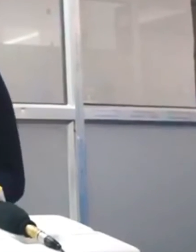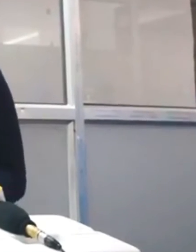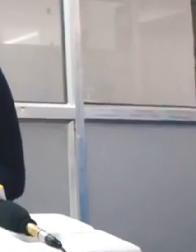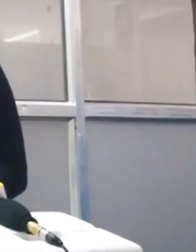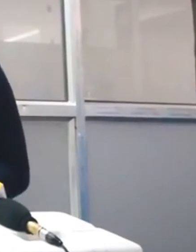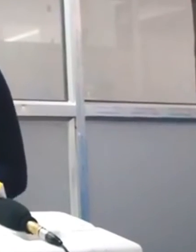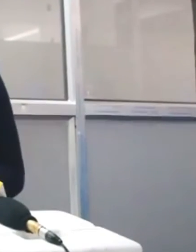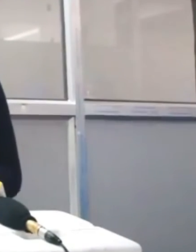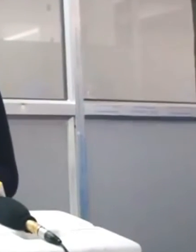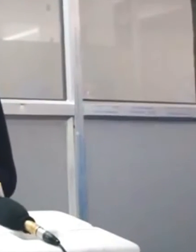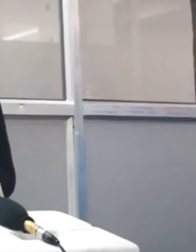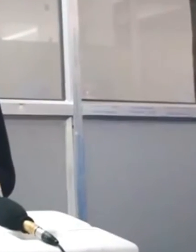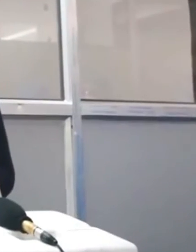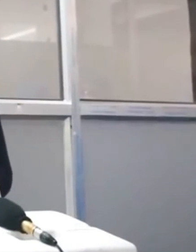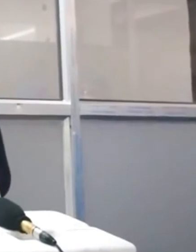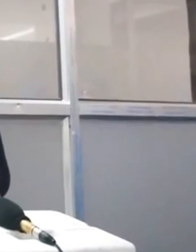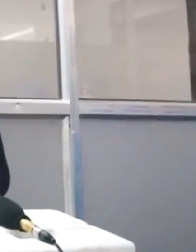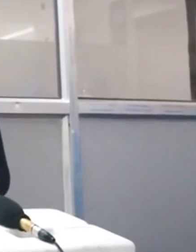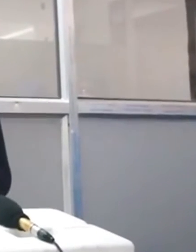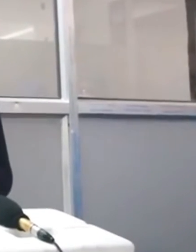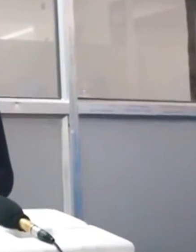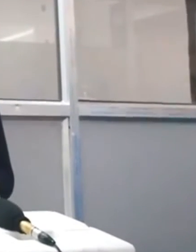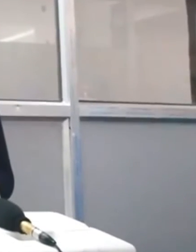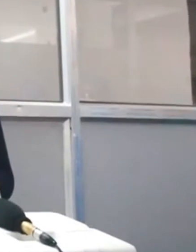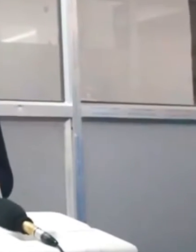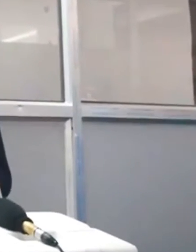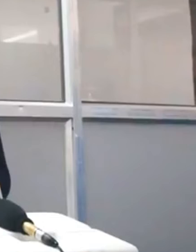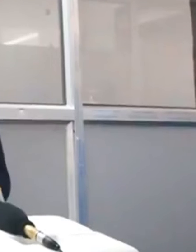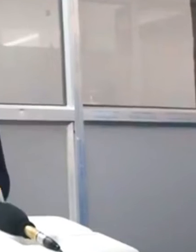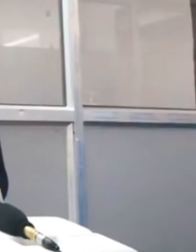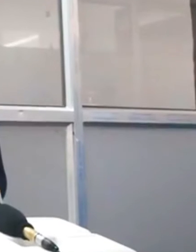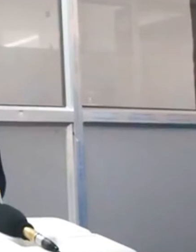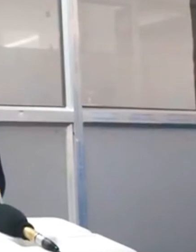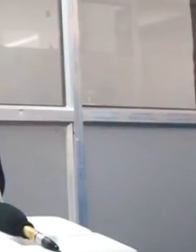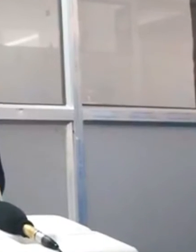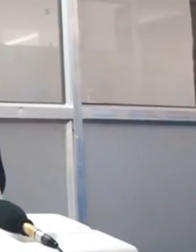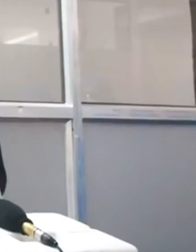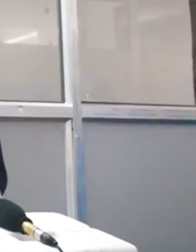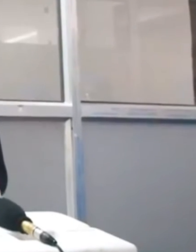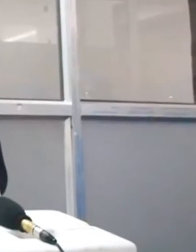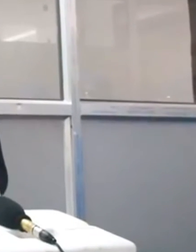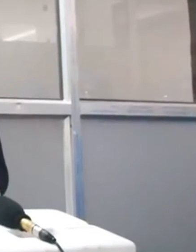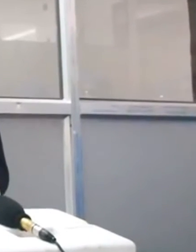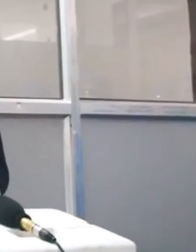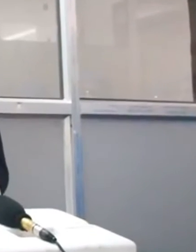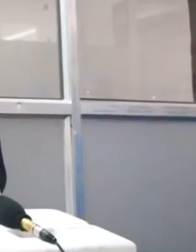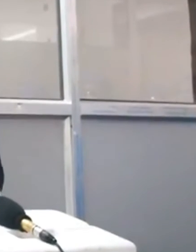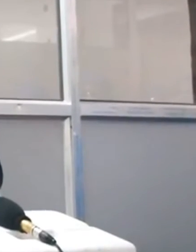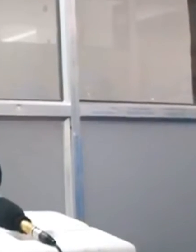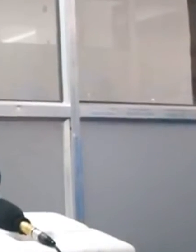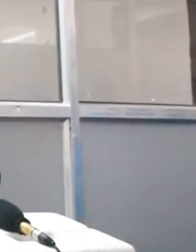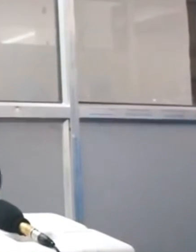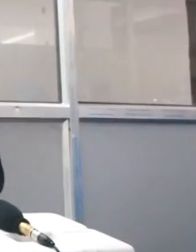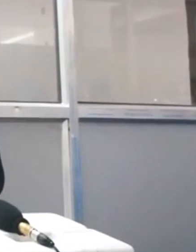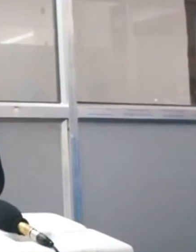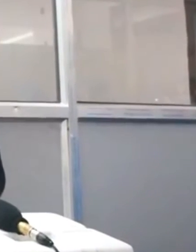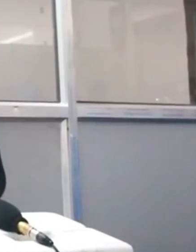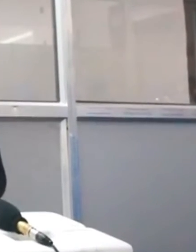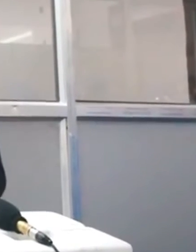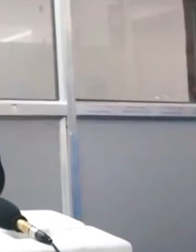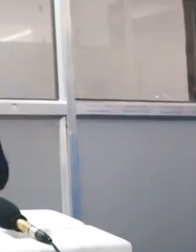भन्न चाहन्छु। यहाँ तपाईँले बस्दाखेरि कुनै कमी महसुस गर्नुभयो उपचारका